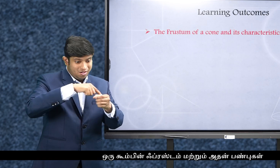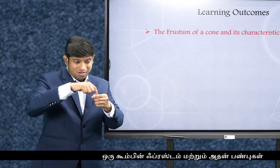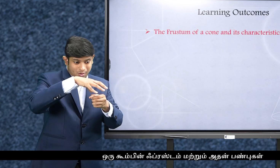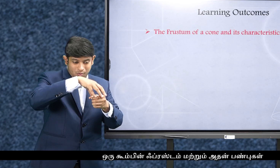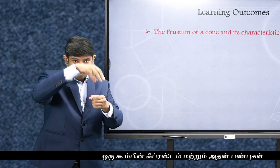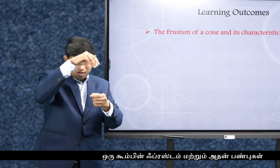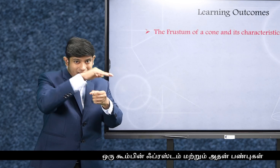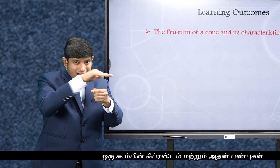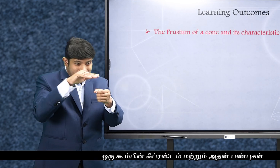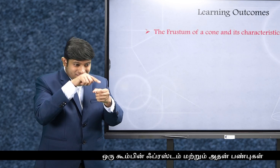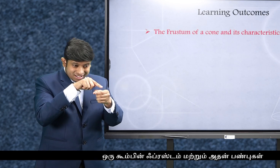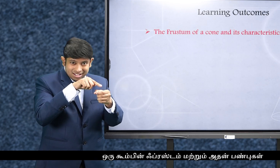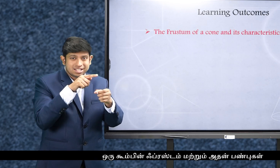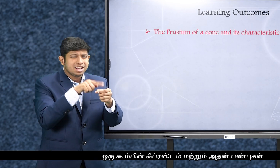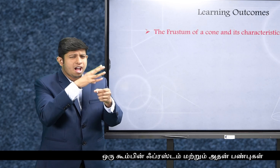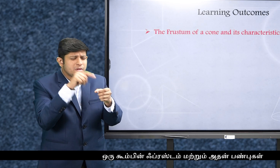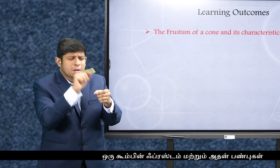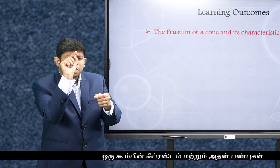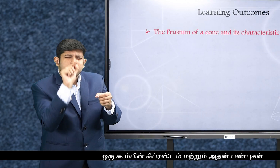ஒரு கூம்பின் அடிகண்டம் மற்றும் அதன் பண்புகள்.